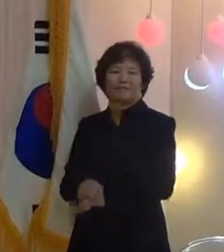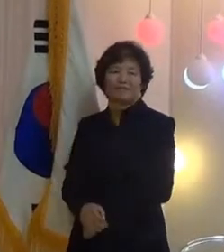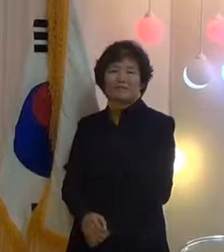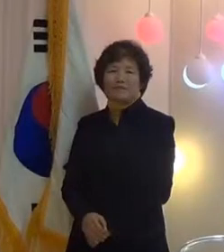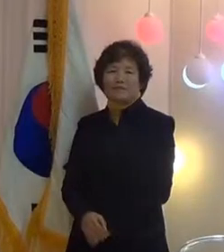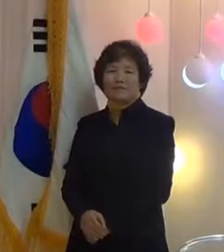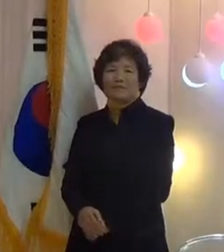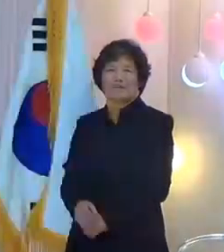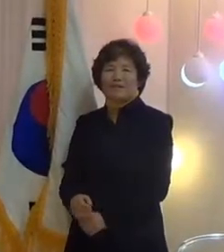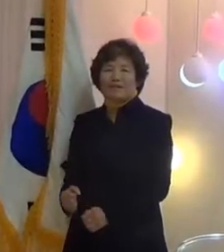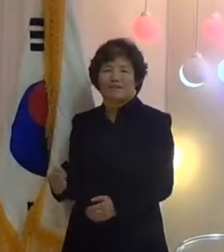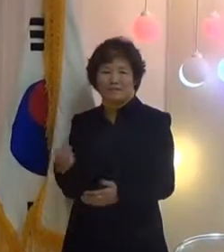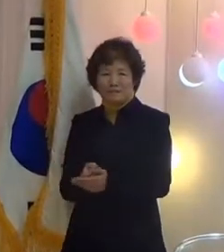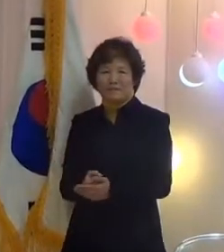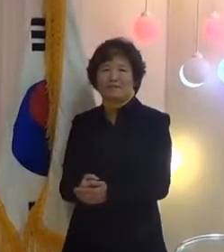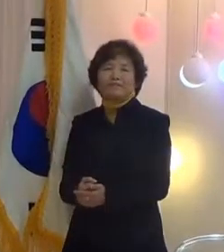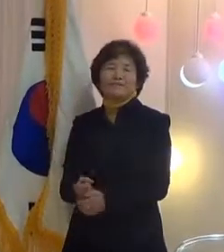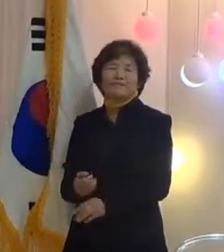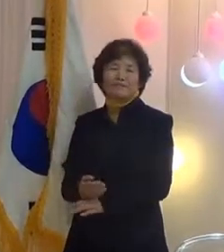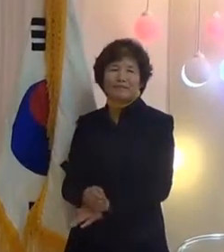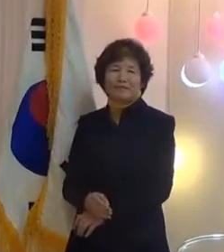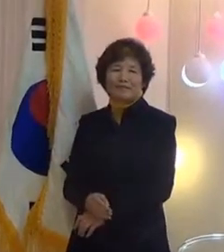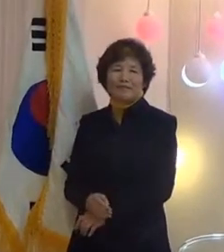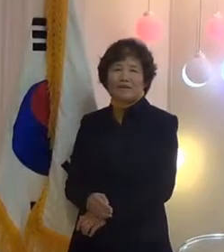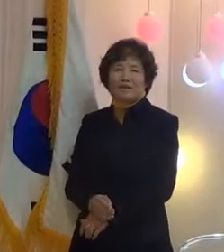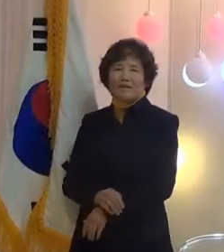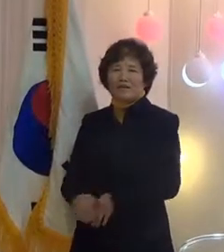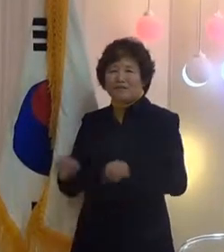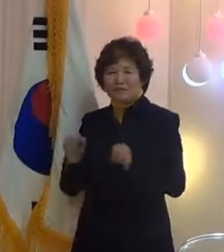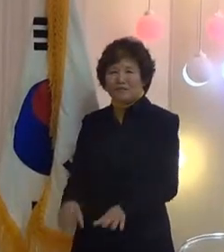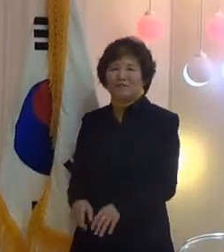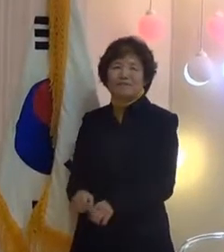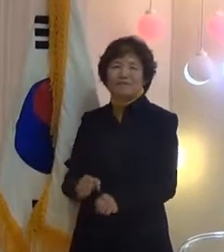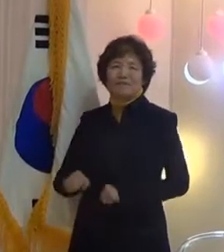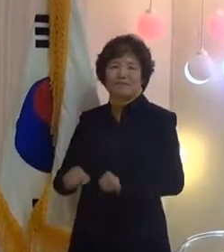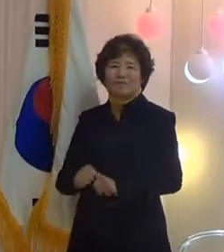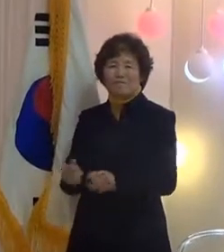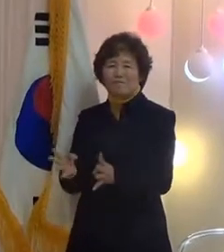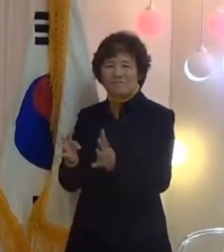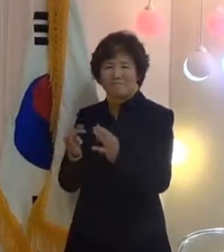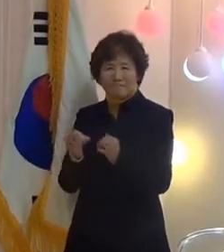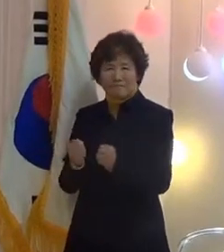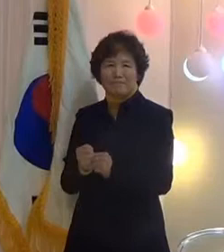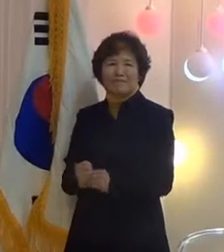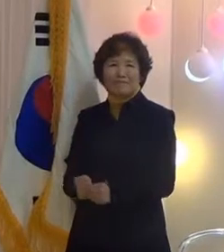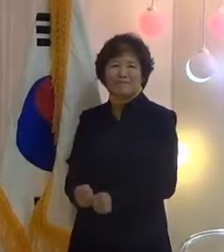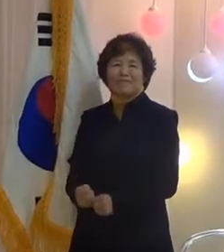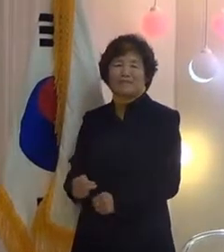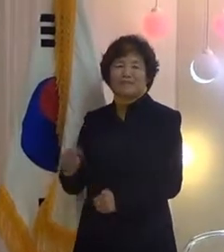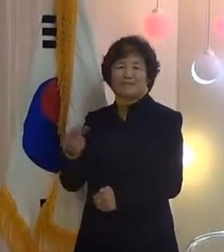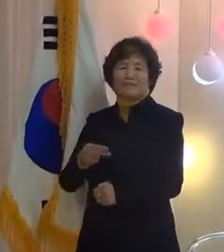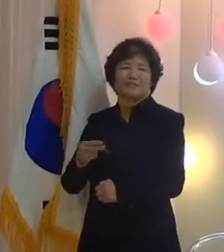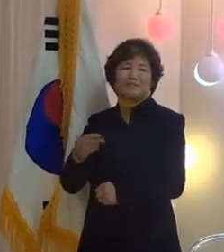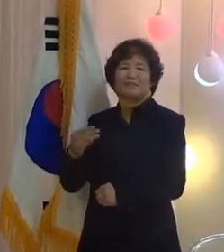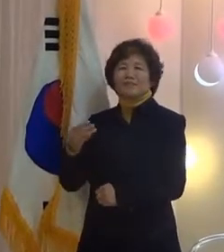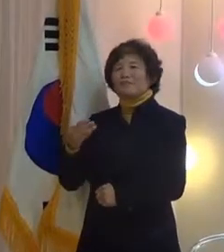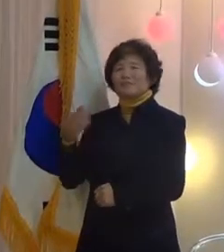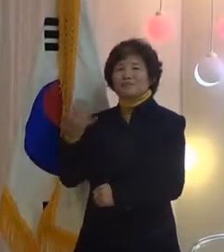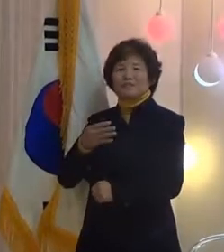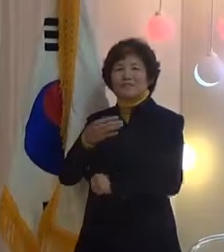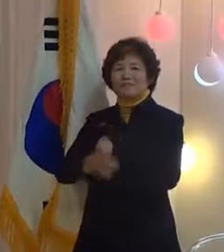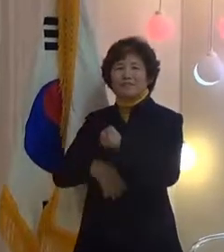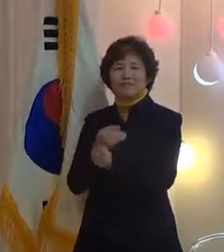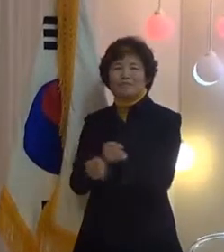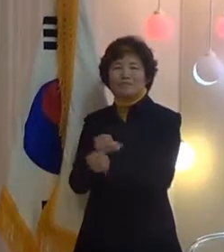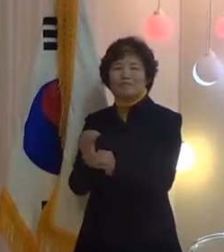제 판단하기에 따라 제가 큰 짓을 많이 했구나 그런 생각이 들더라고요. 제가 2004년도부터 글을 써왔습니다. 잘